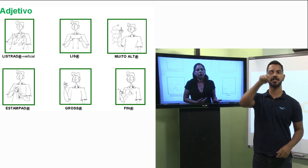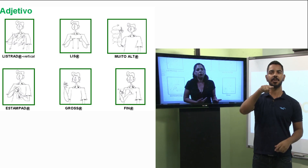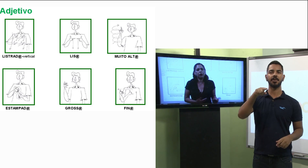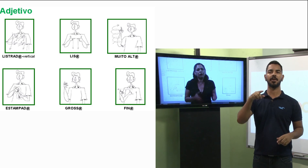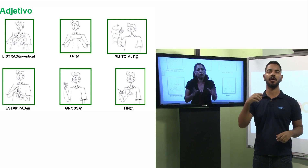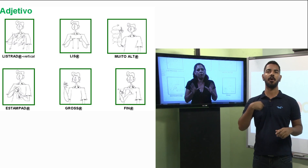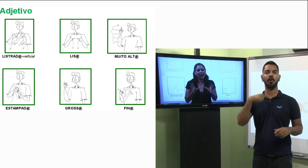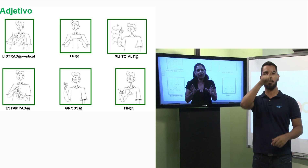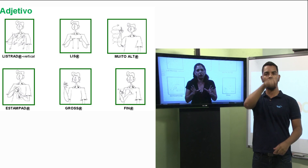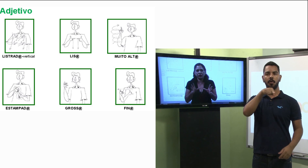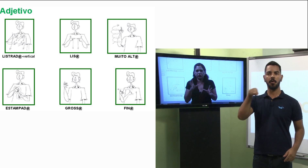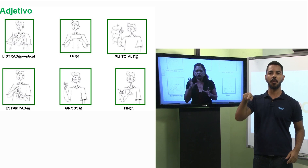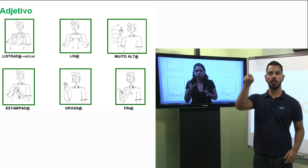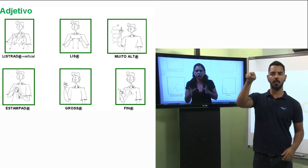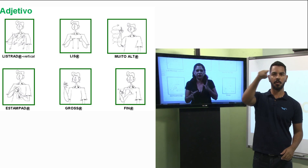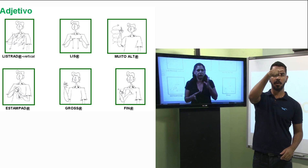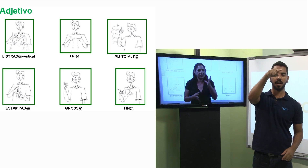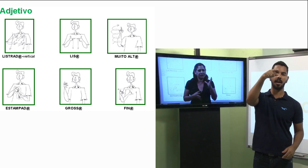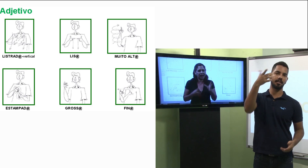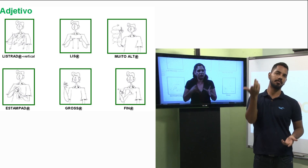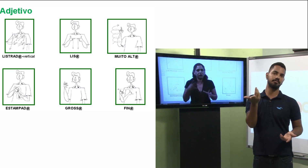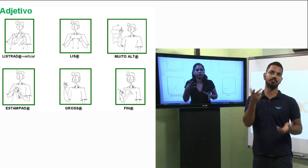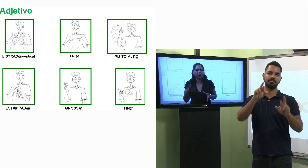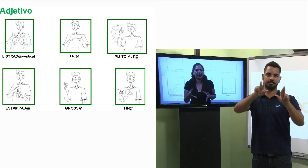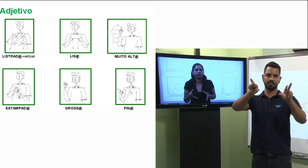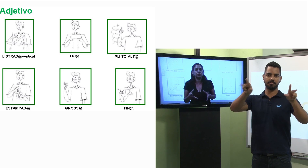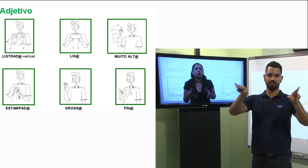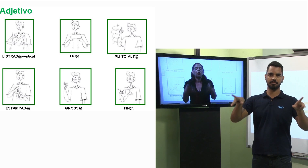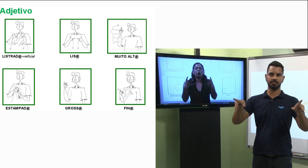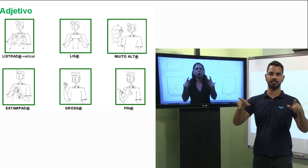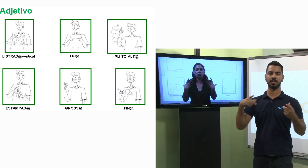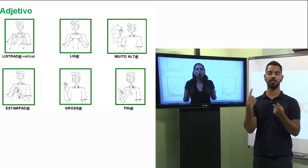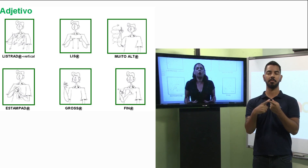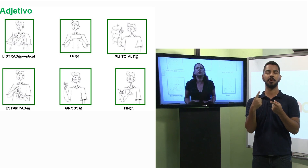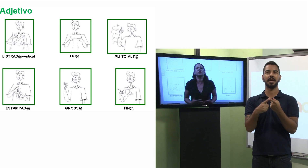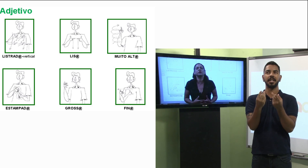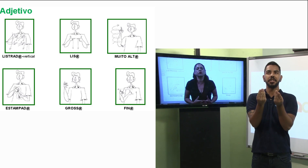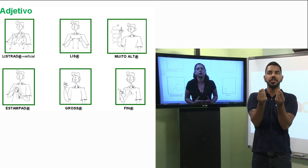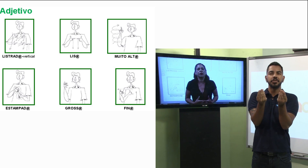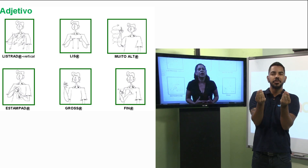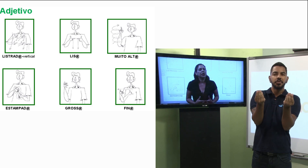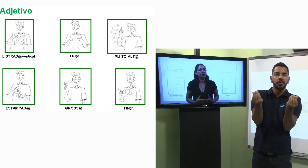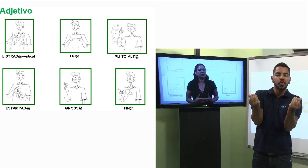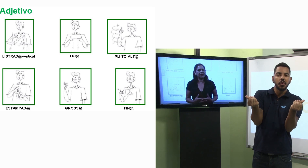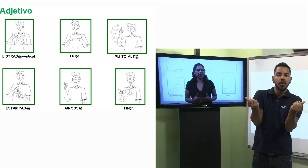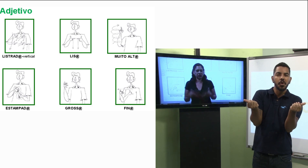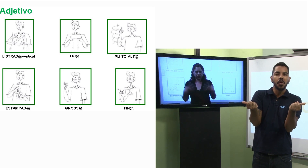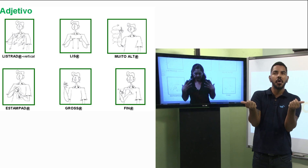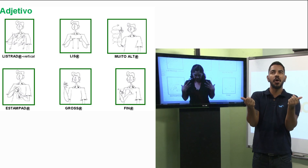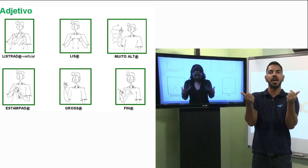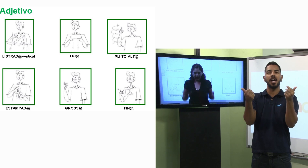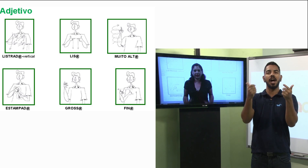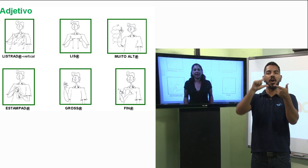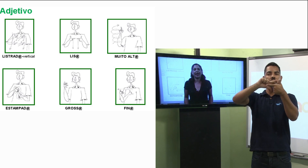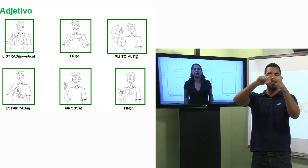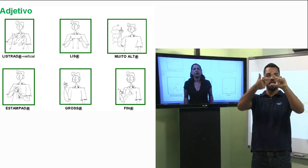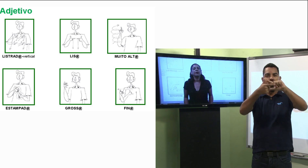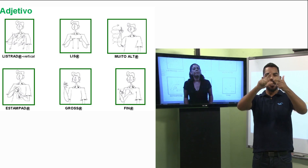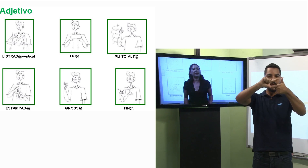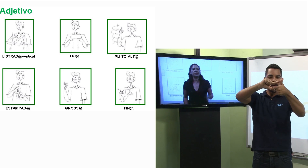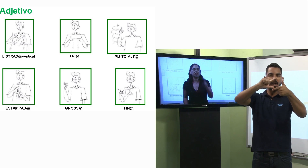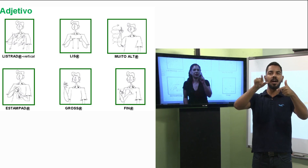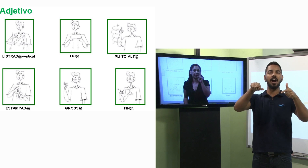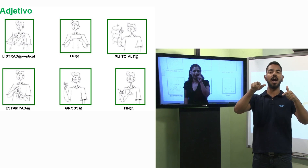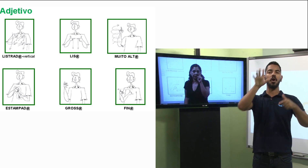transparente, porque o formato ou a textura são traçados no espaço ou no corpo do emissor, em uma